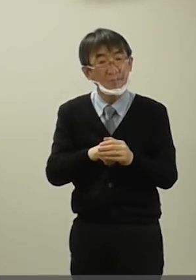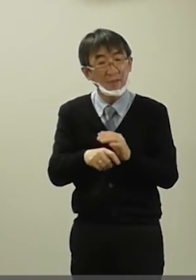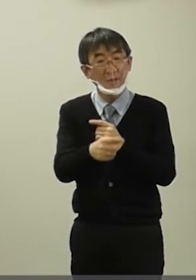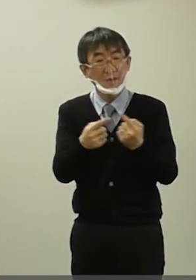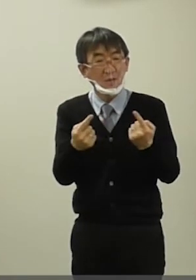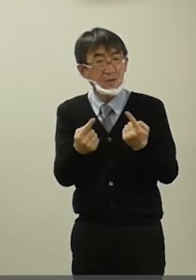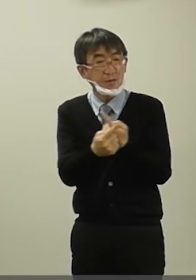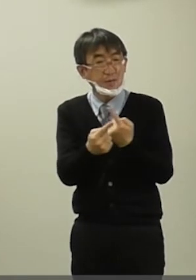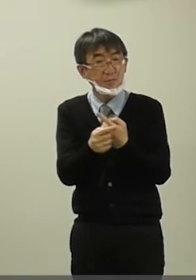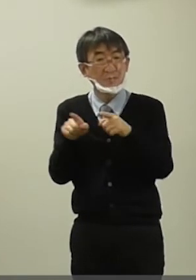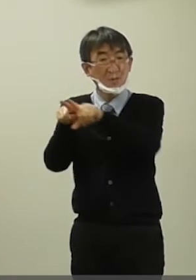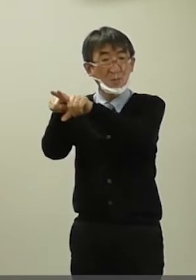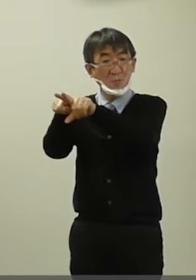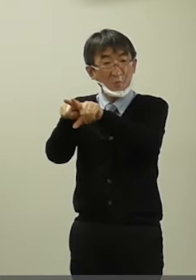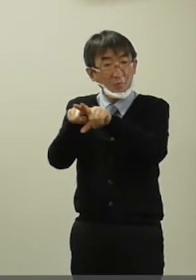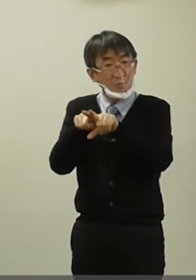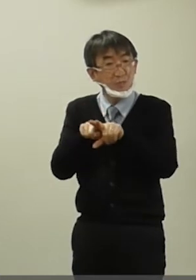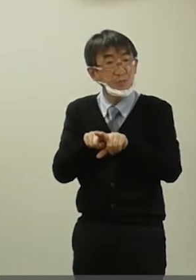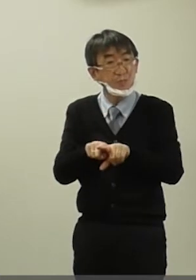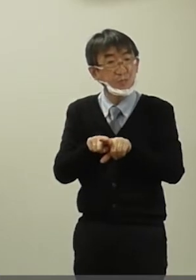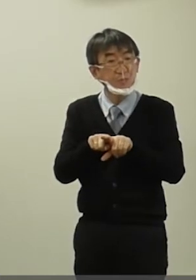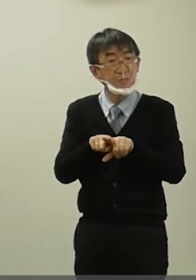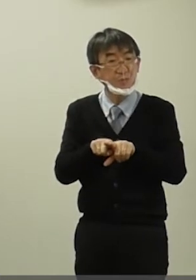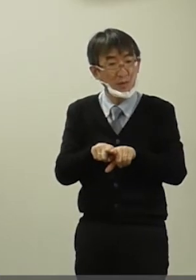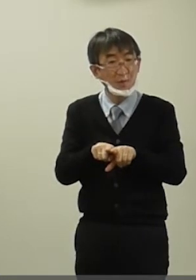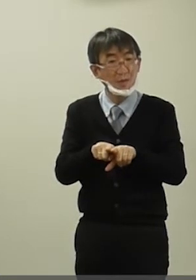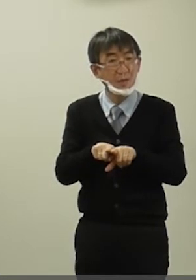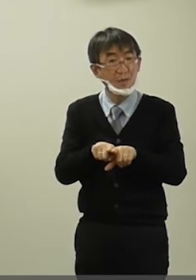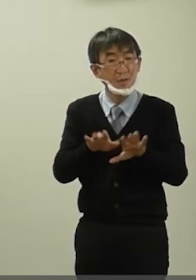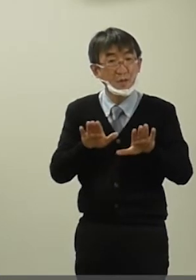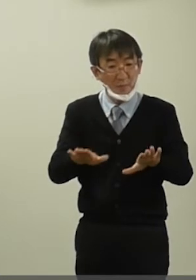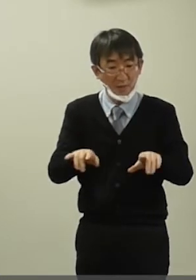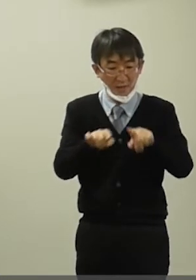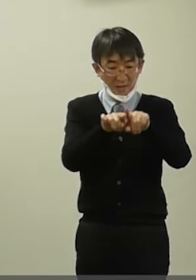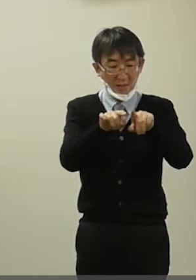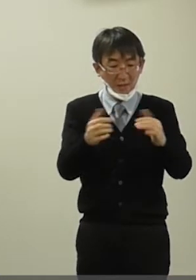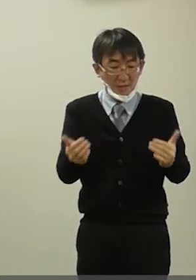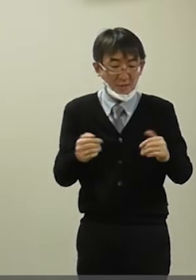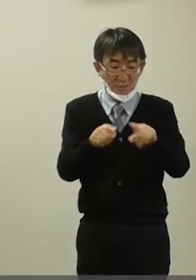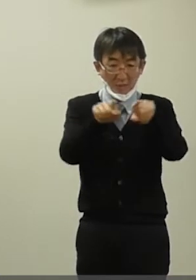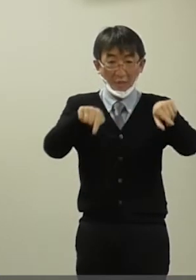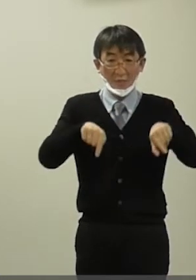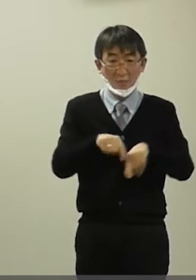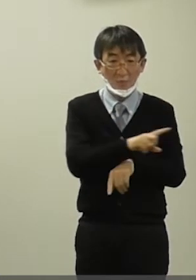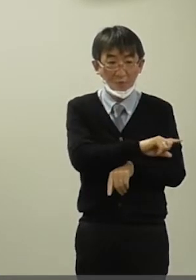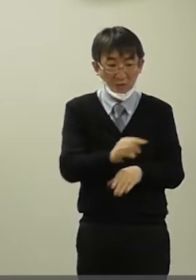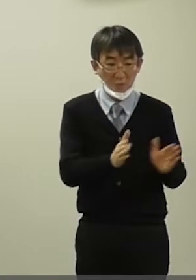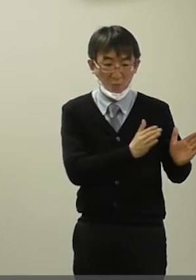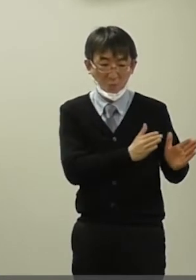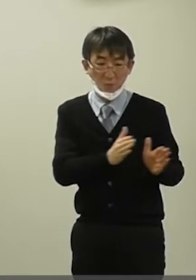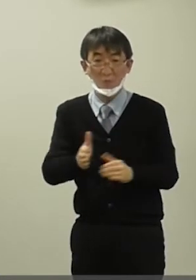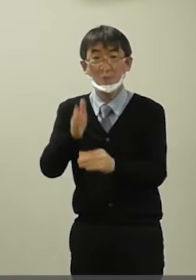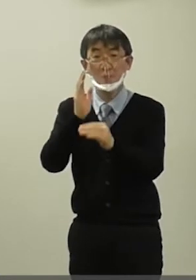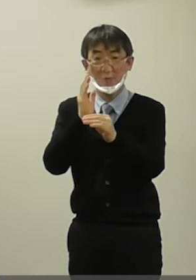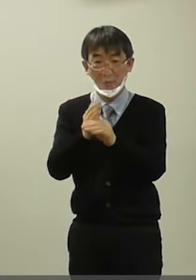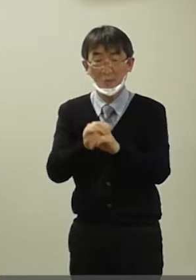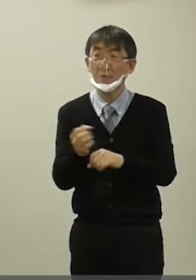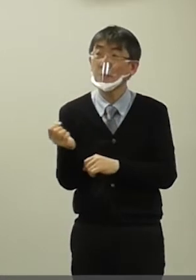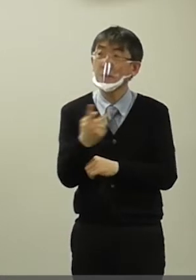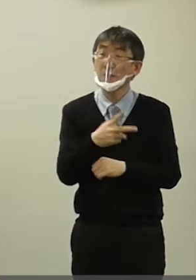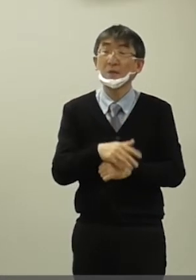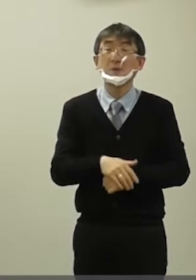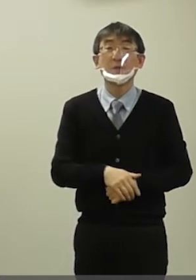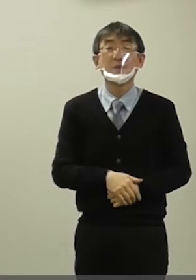醤油煮を整えるべく組織の再生を利用しているのはいっそれから